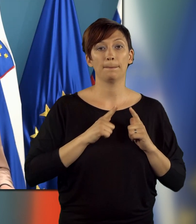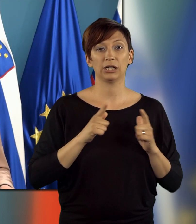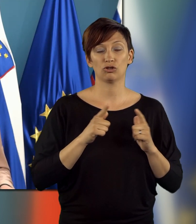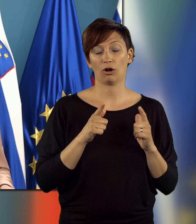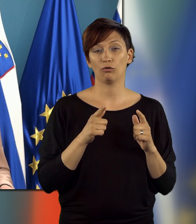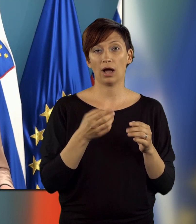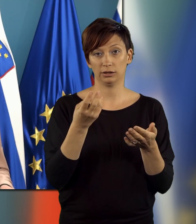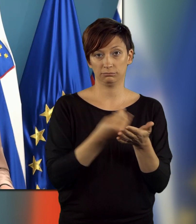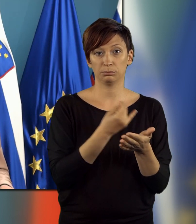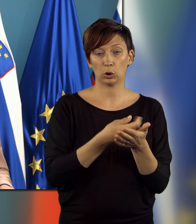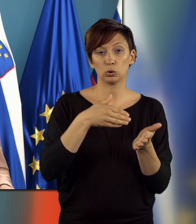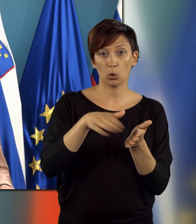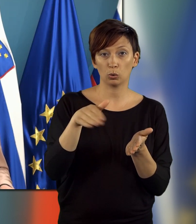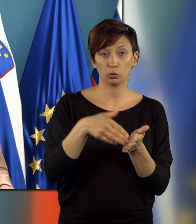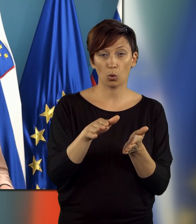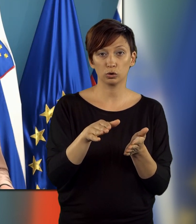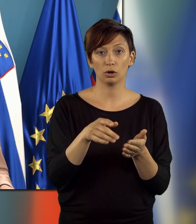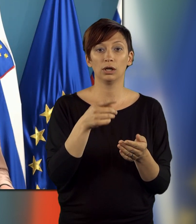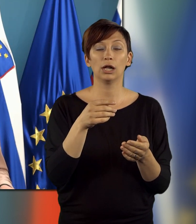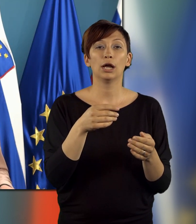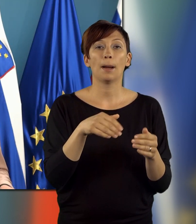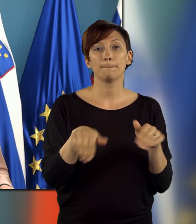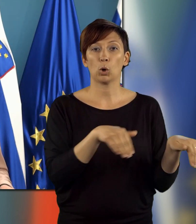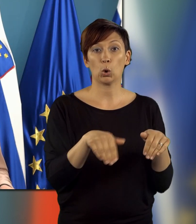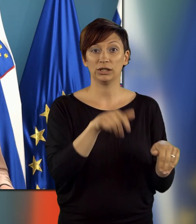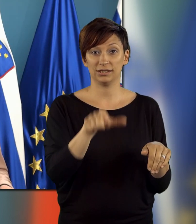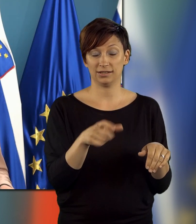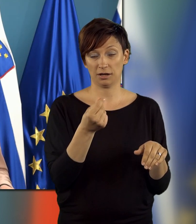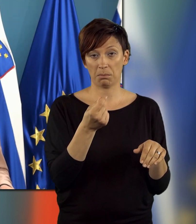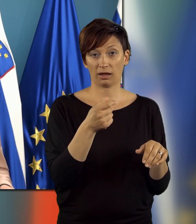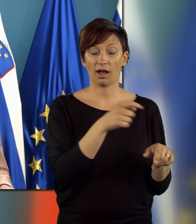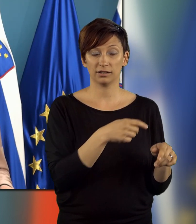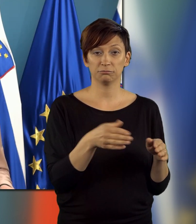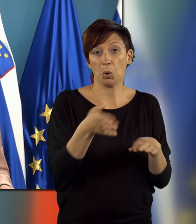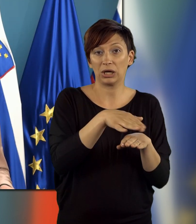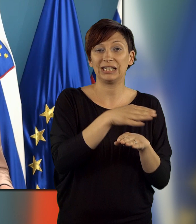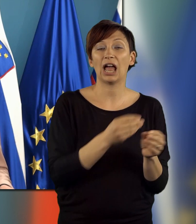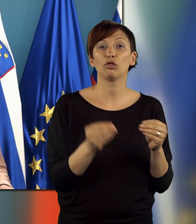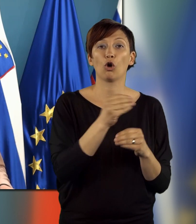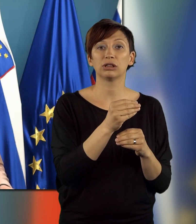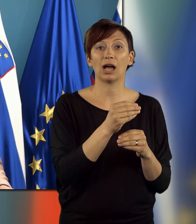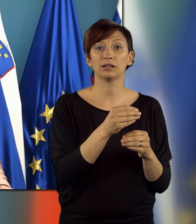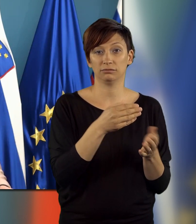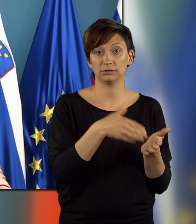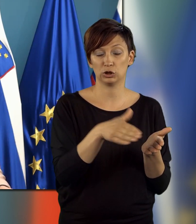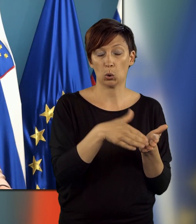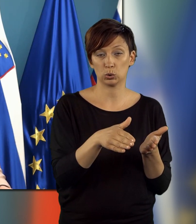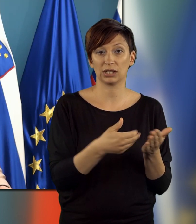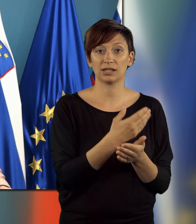pričakovanih prihodkov in odhodkov pokojninska blagajna pokrila tudi ta dodaten